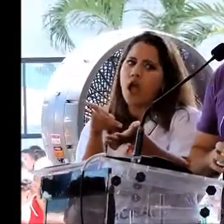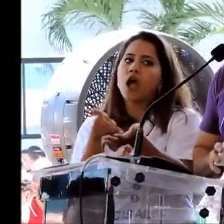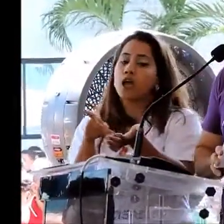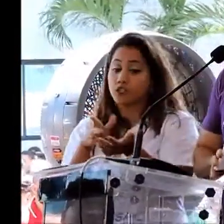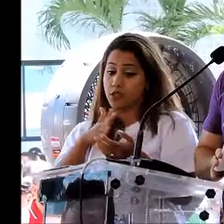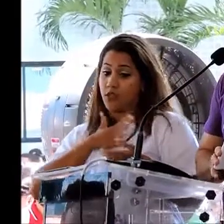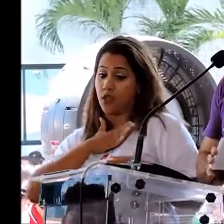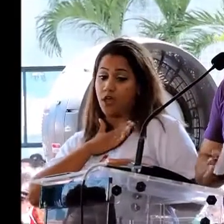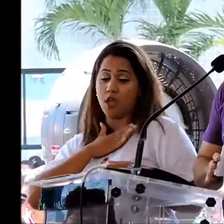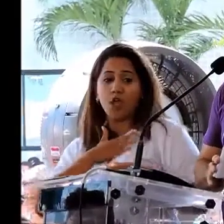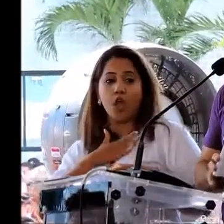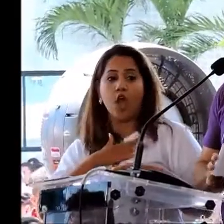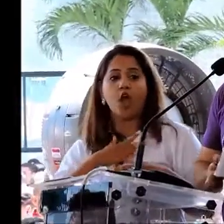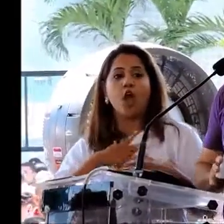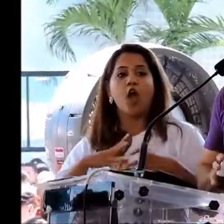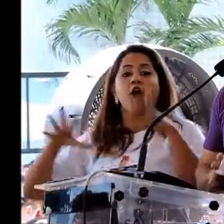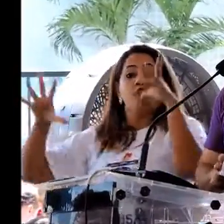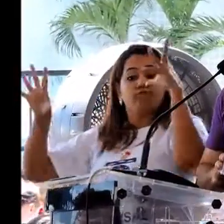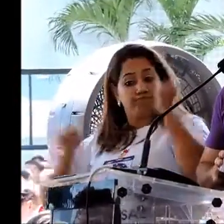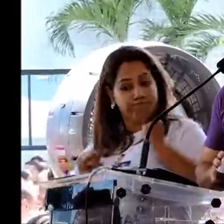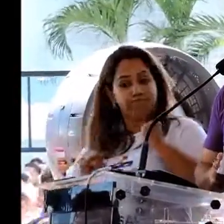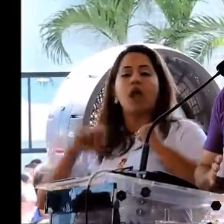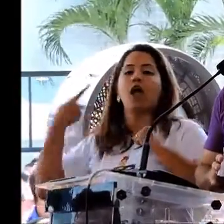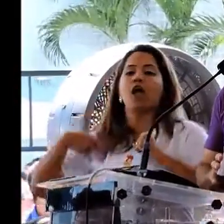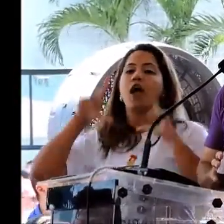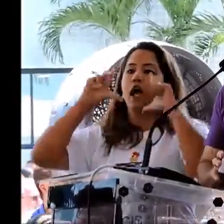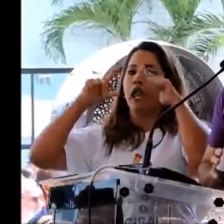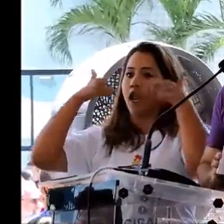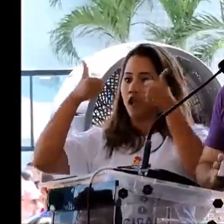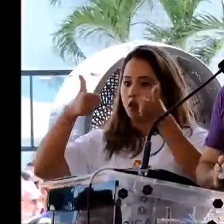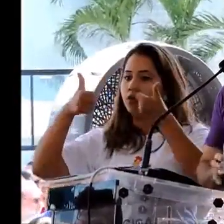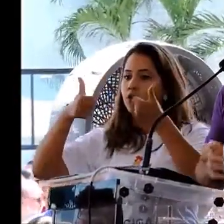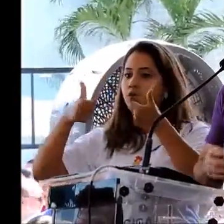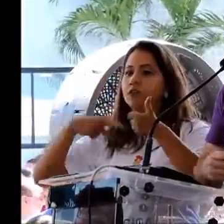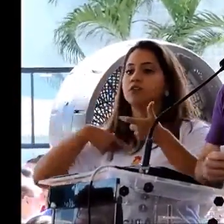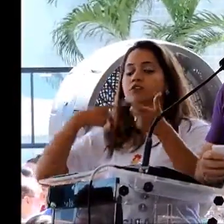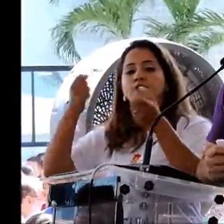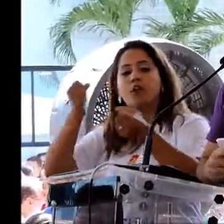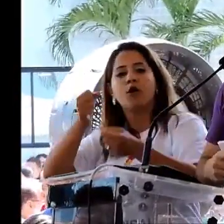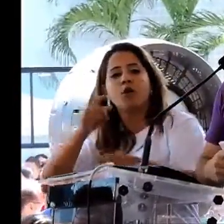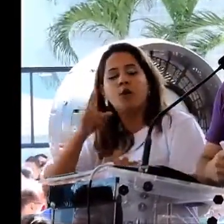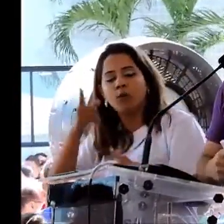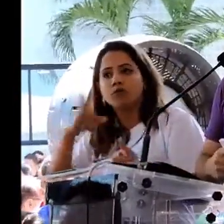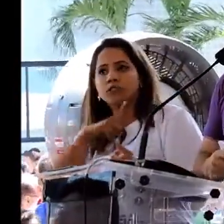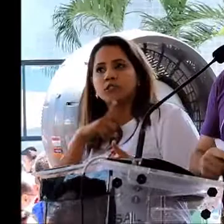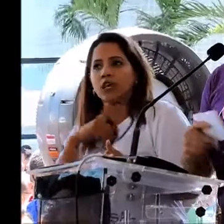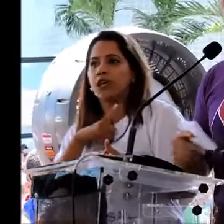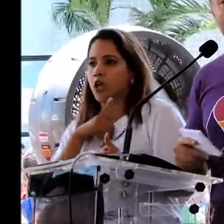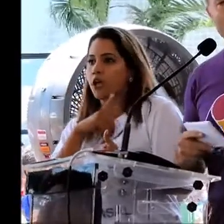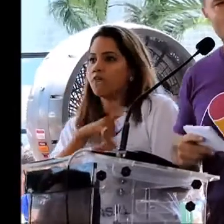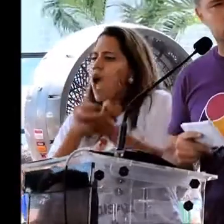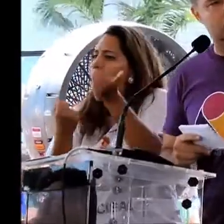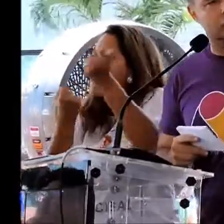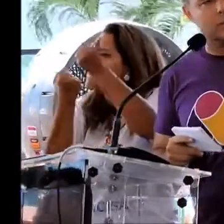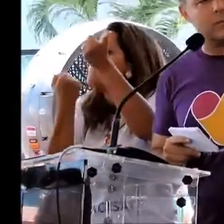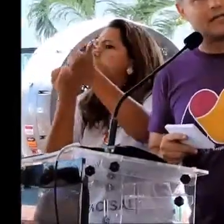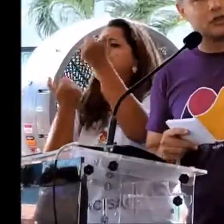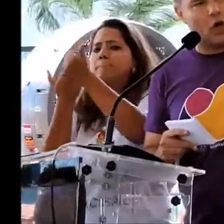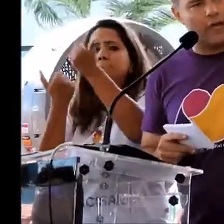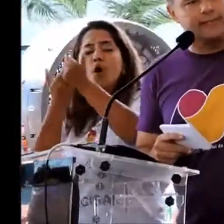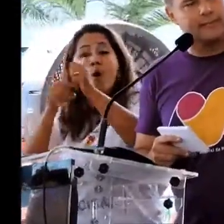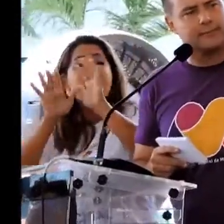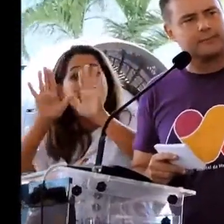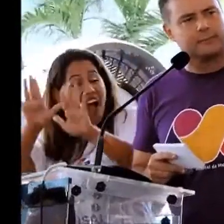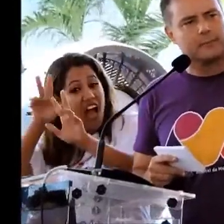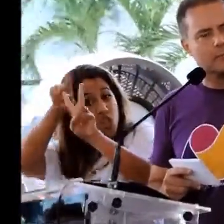Eu, quando assumi o estado de Alagoas, contei com muitos apoios,